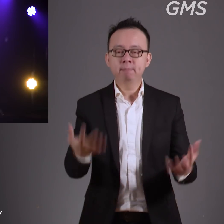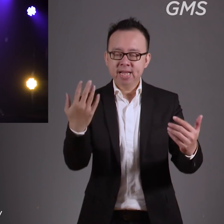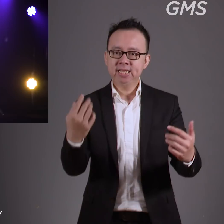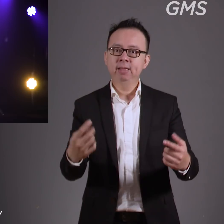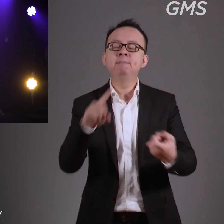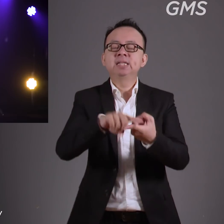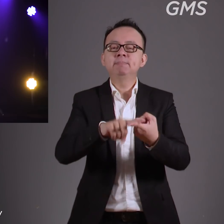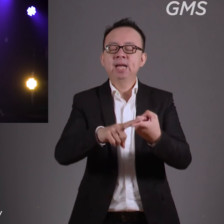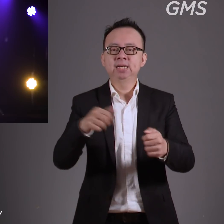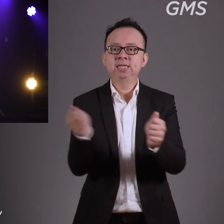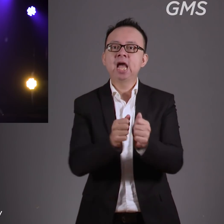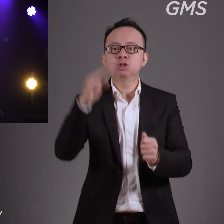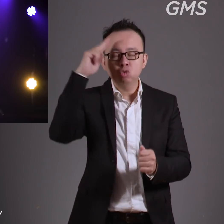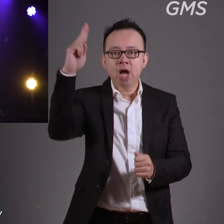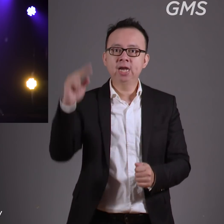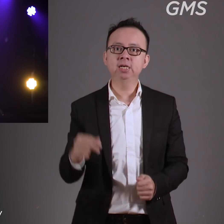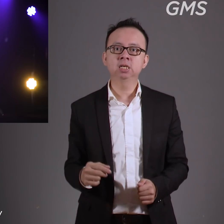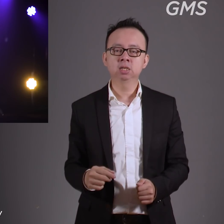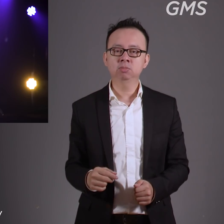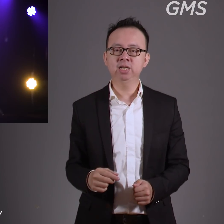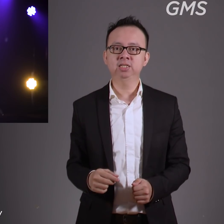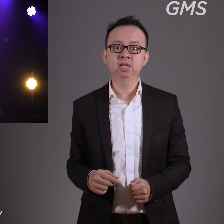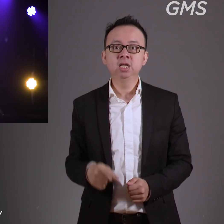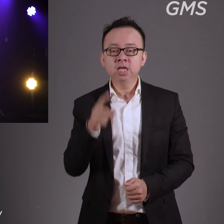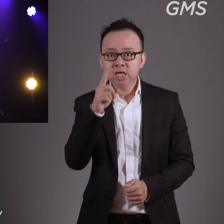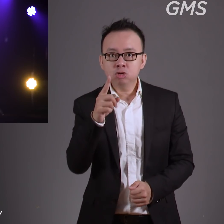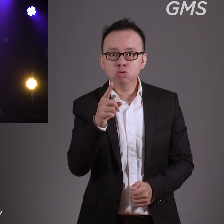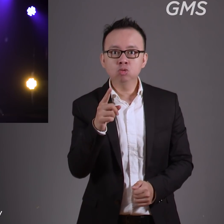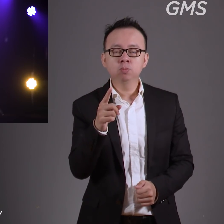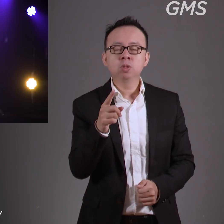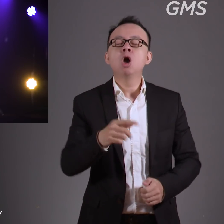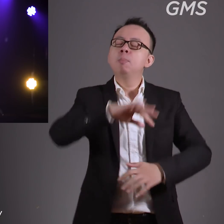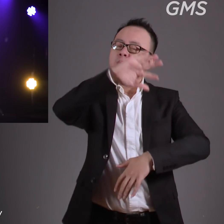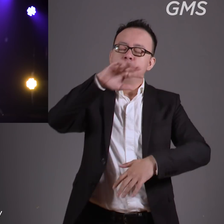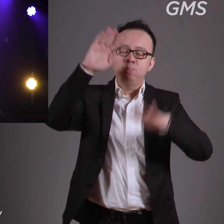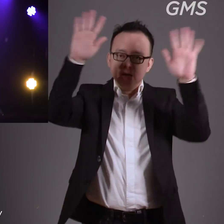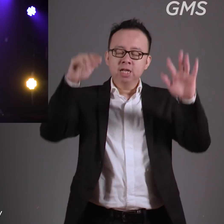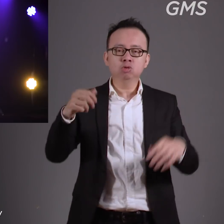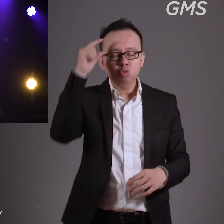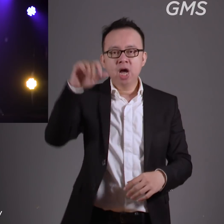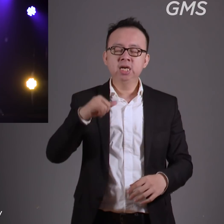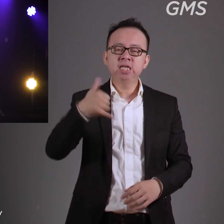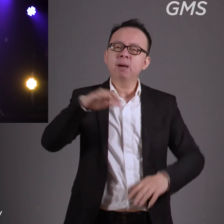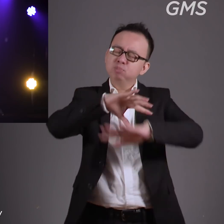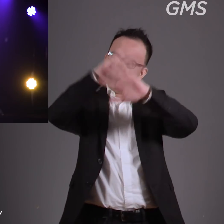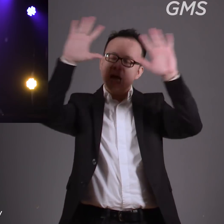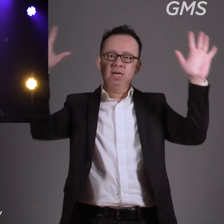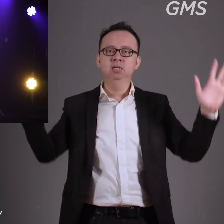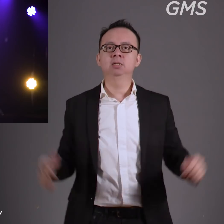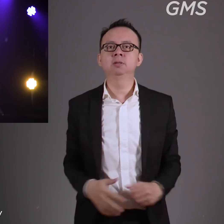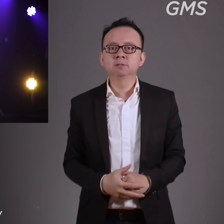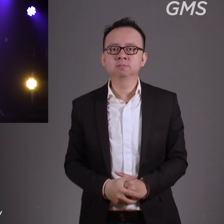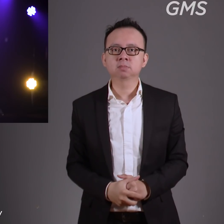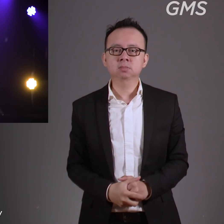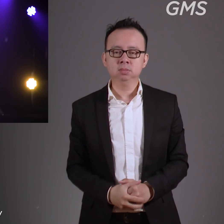Bergaul dengan Tuhan adalah warisan atau berkat terbesar turun-temurun. Kita bisa pelajari itu dari